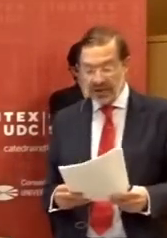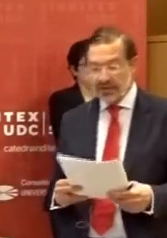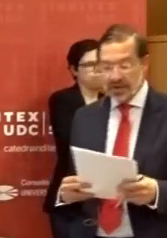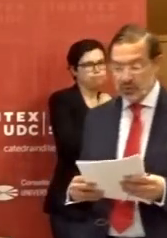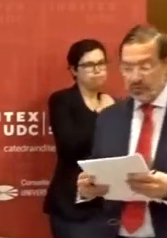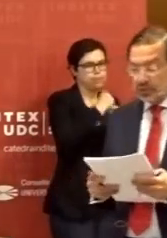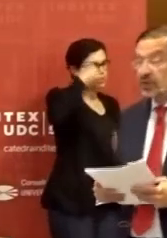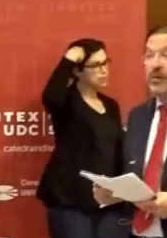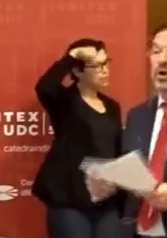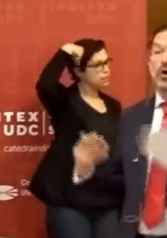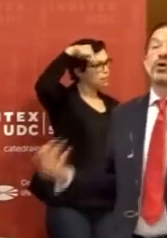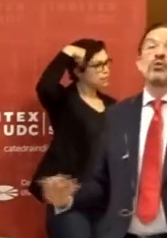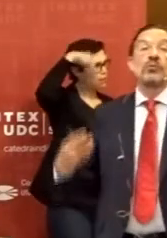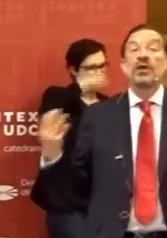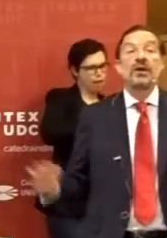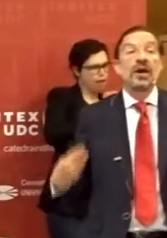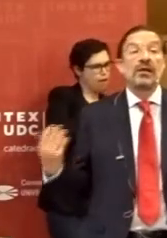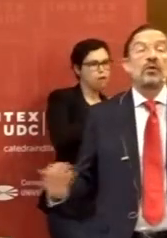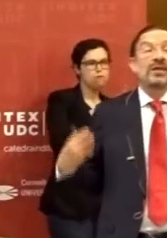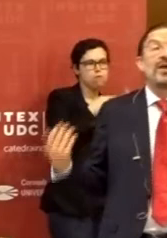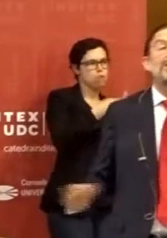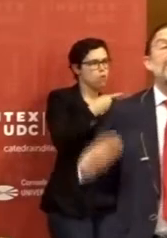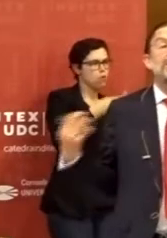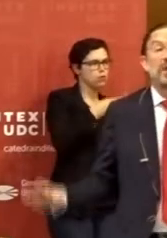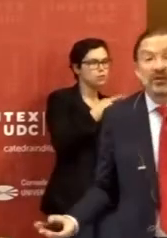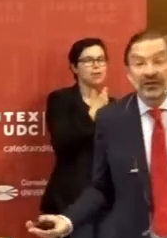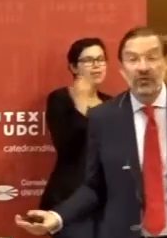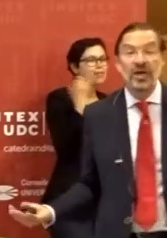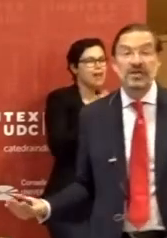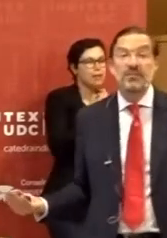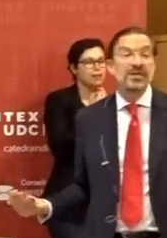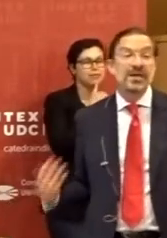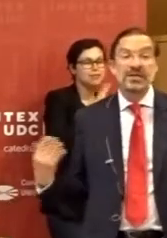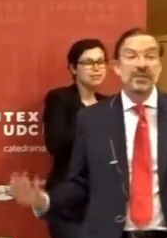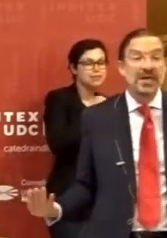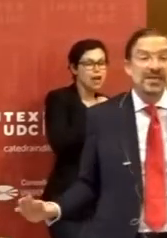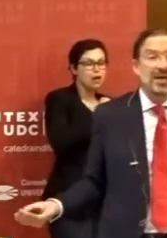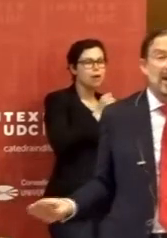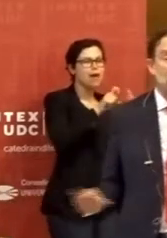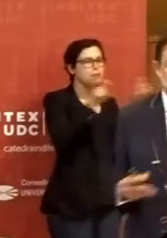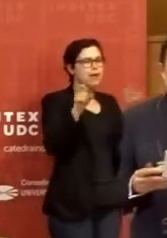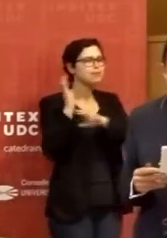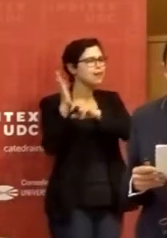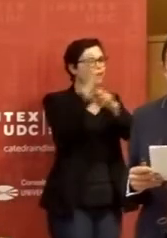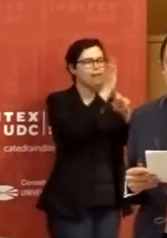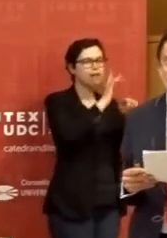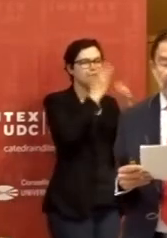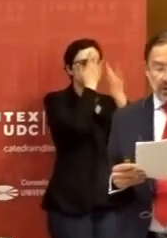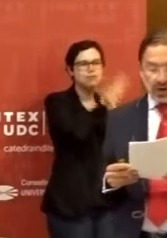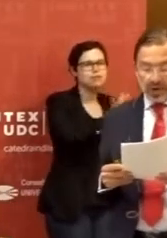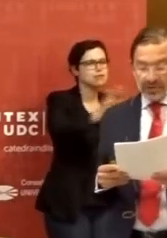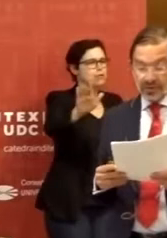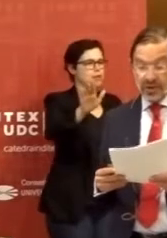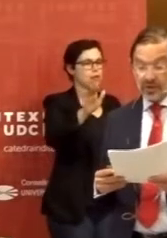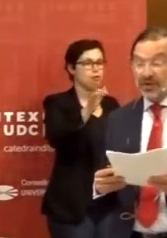hace esta cátedra es muy positiva, porque creo que es muy importante realizar una tarea de sensibilización de las empresas. Las empresas tienen que apostar por la